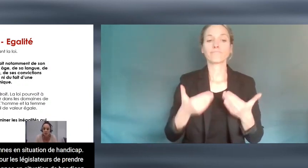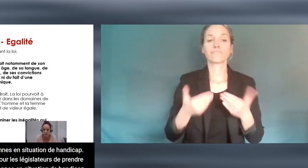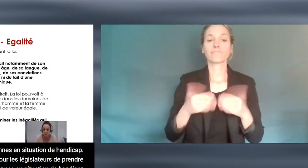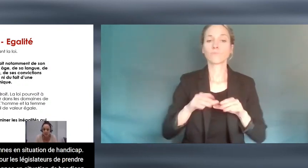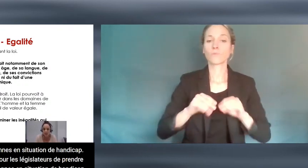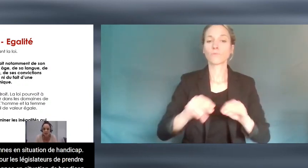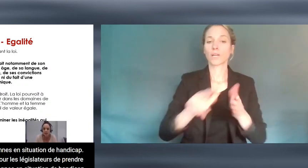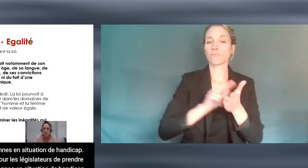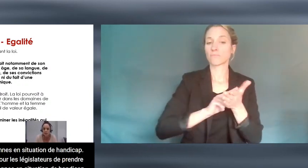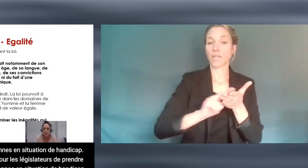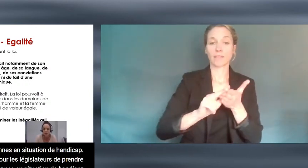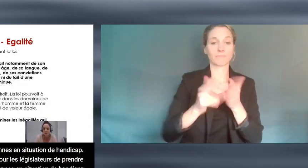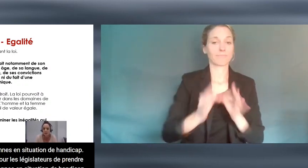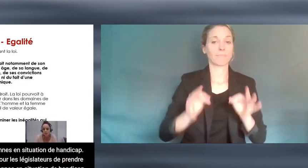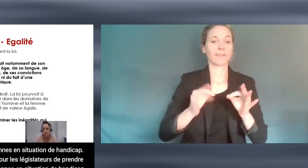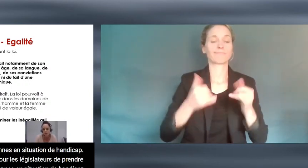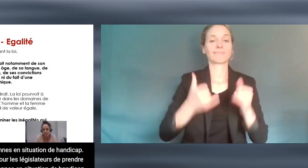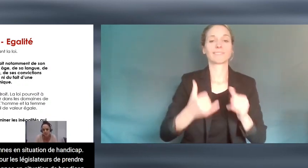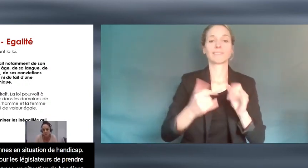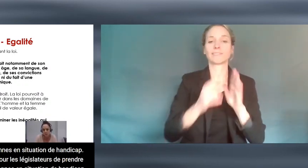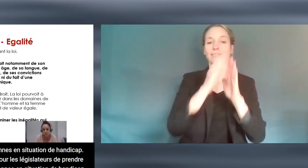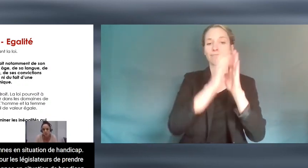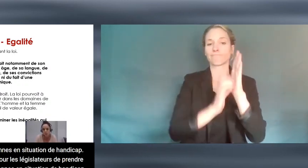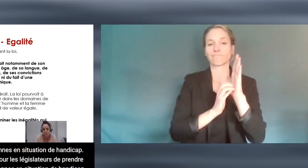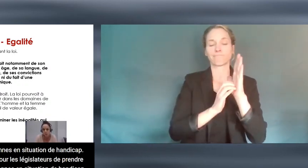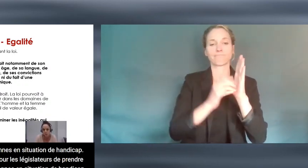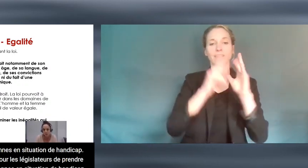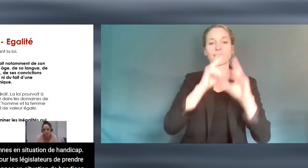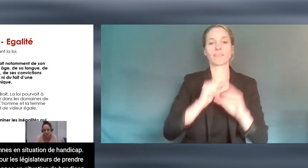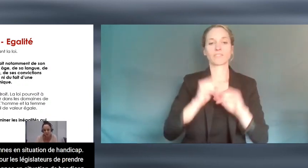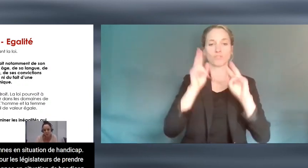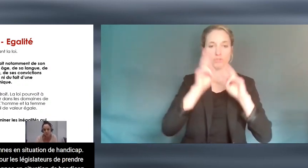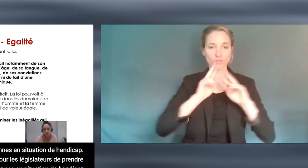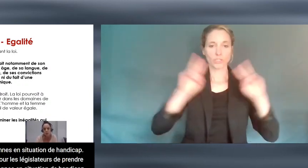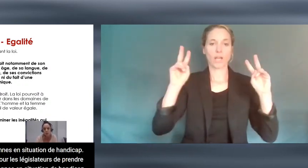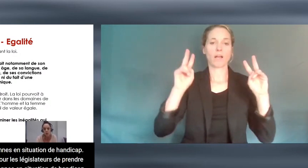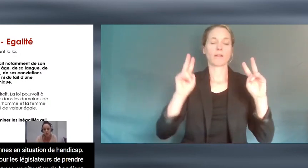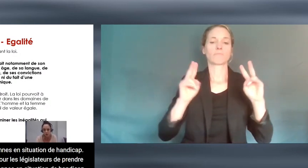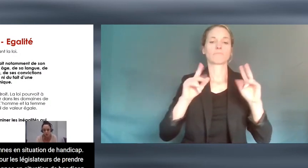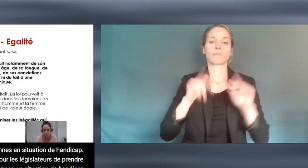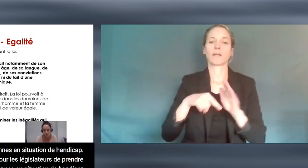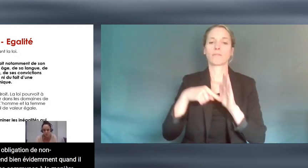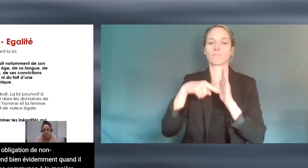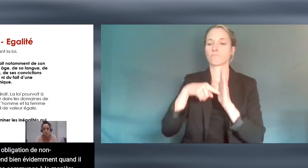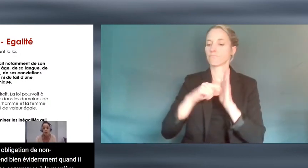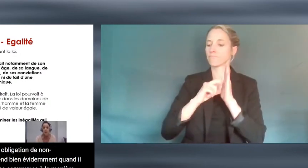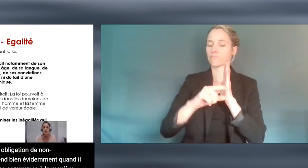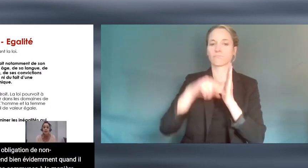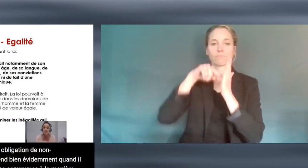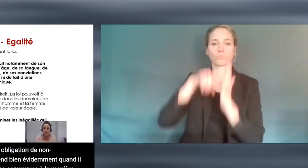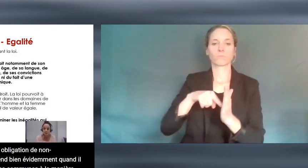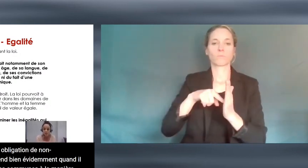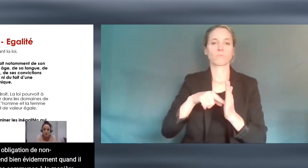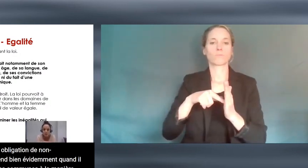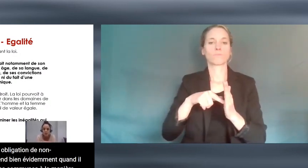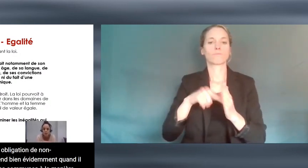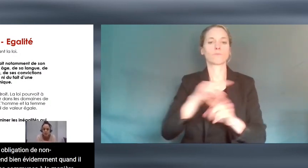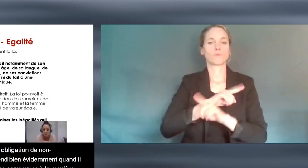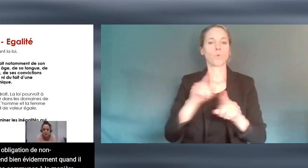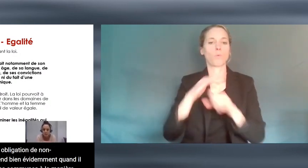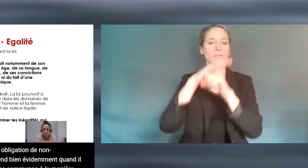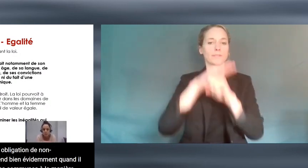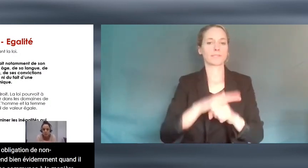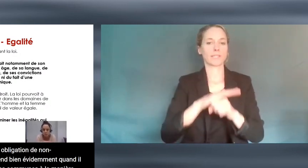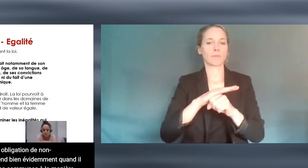manière générale, il est posé une obligation de non-discrimination dans la Constitution qui s'étend